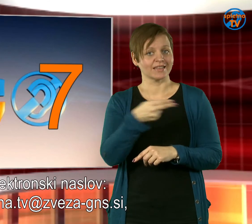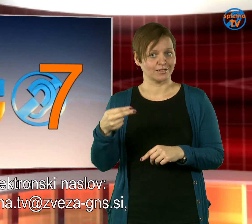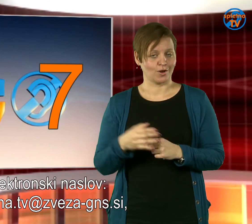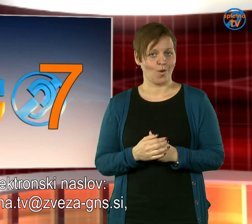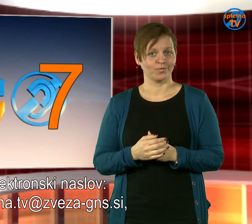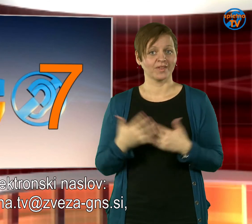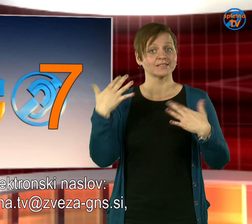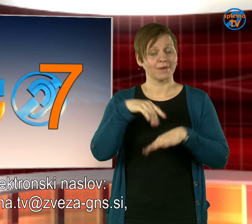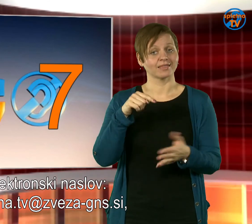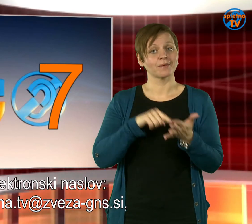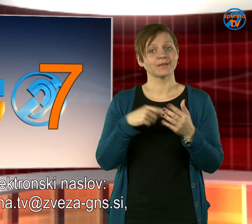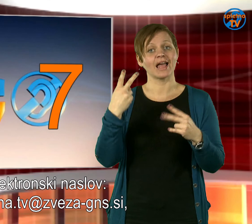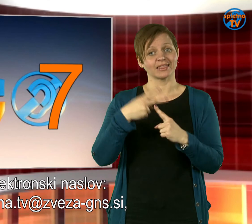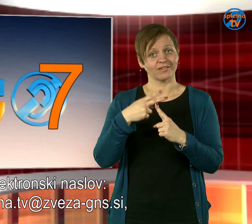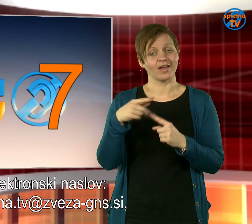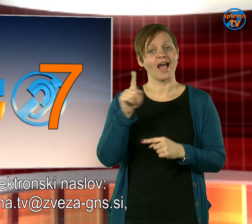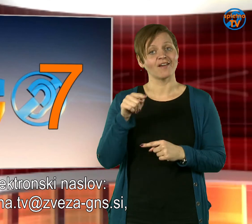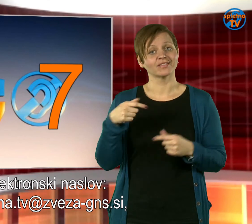naslov